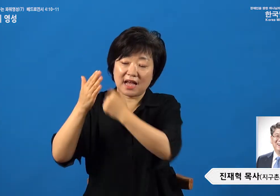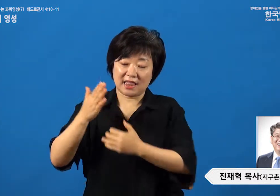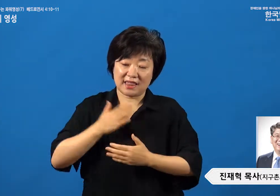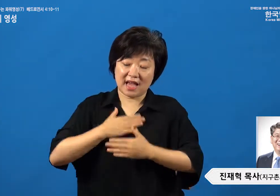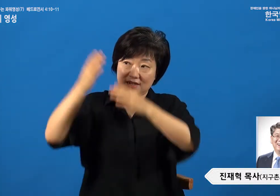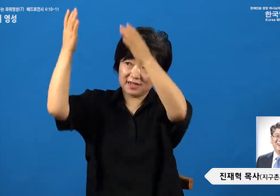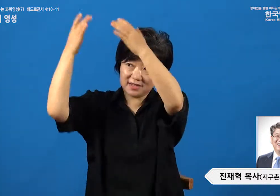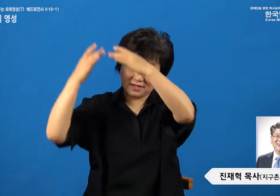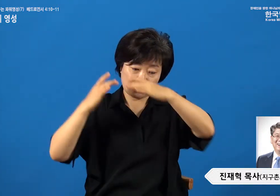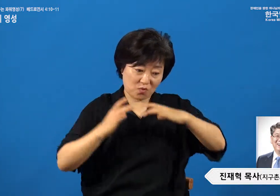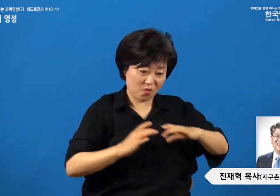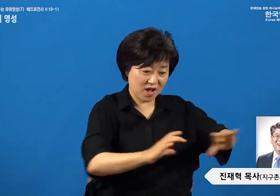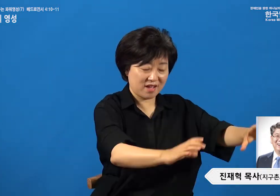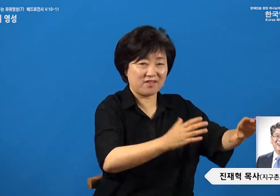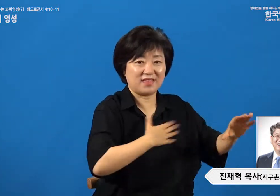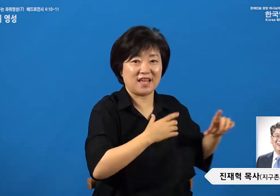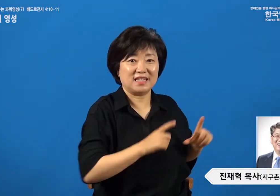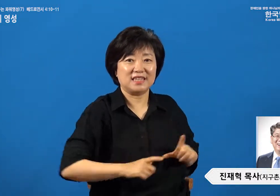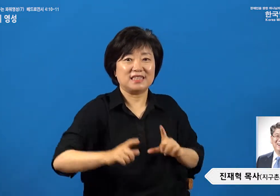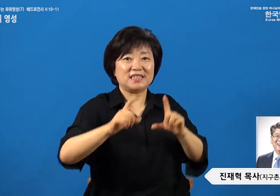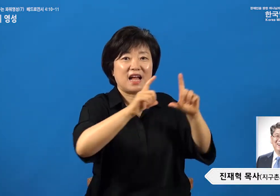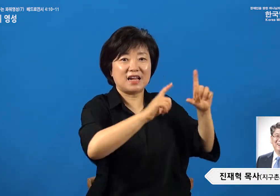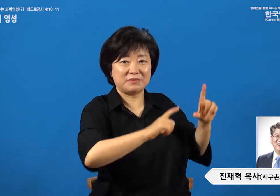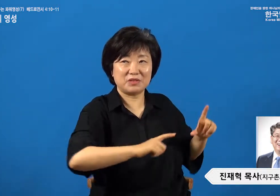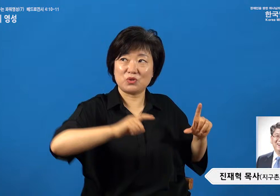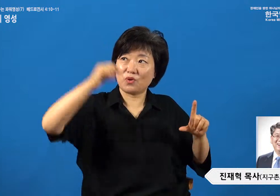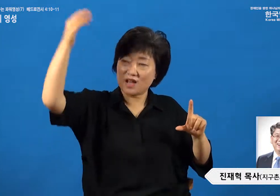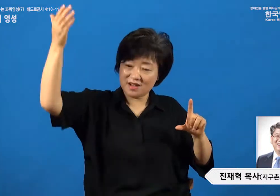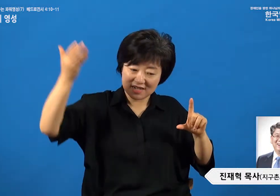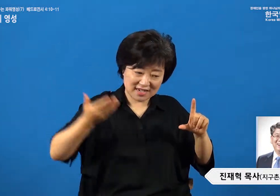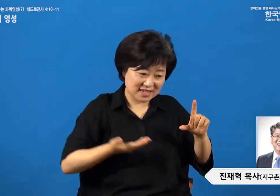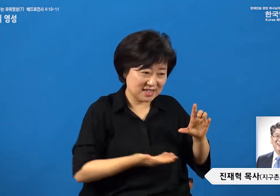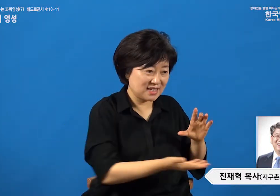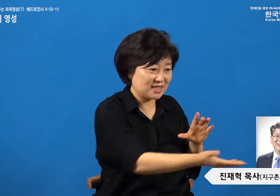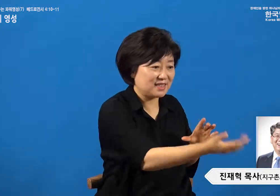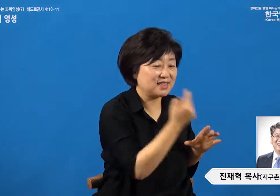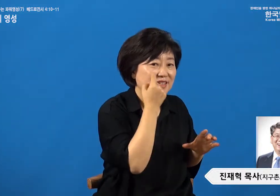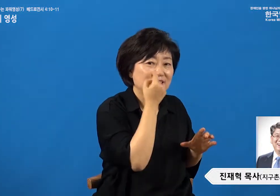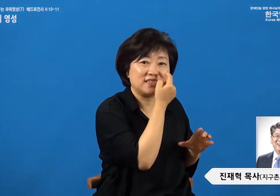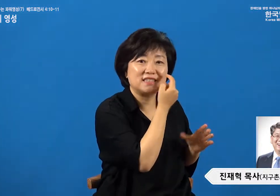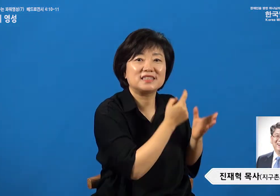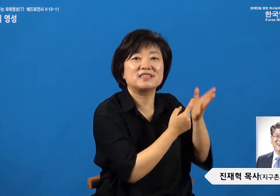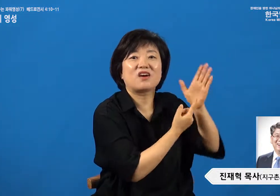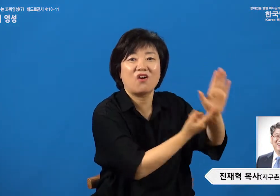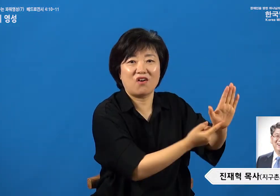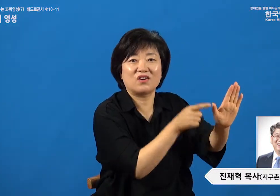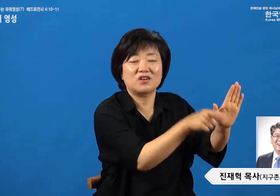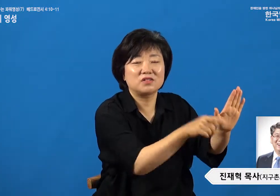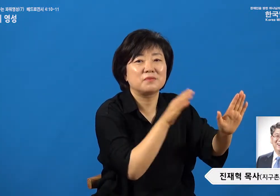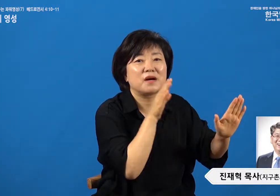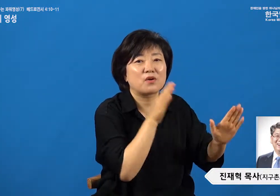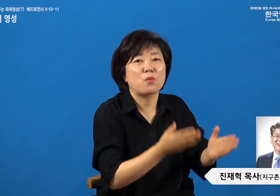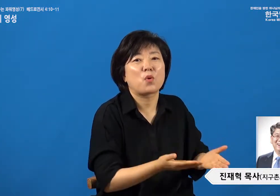우리를 통해 삶 가운데 흐르는 삶의 증거, 바로 그것이